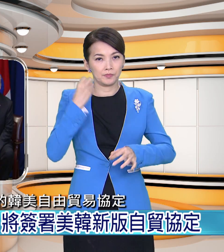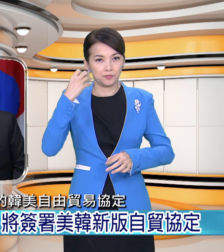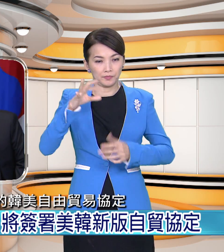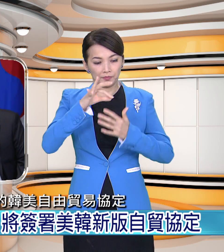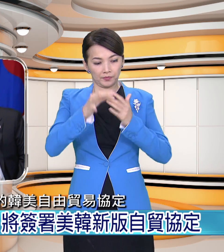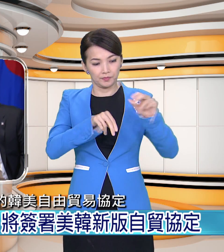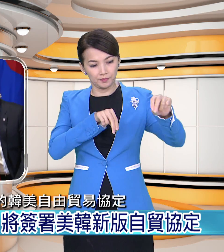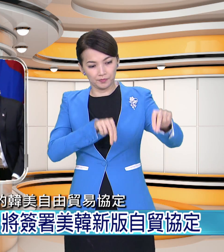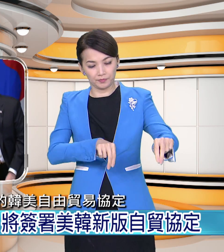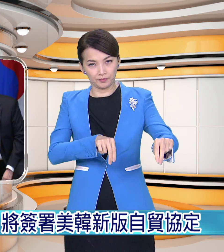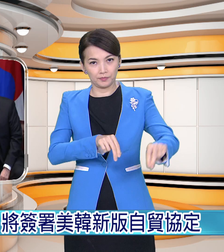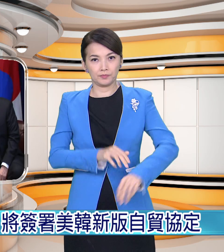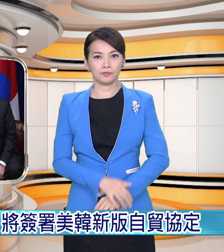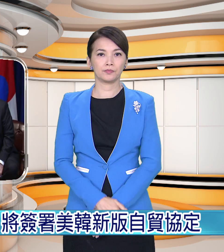协定。